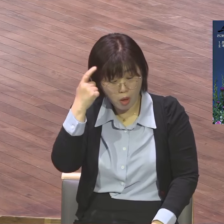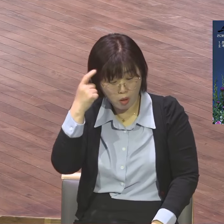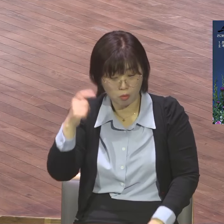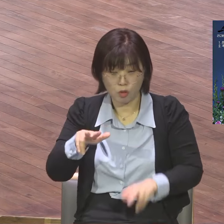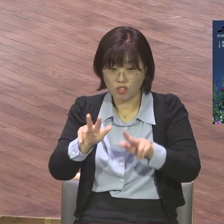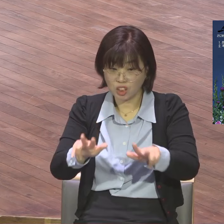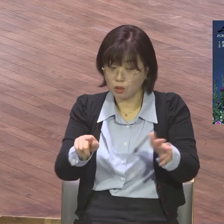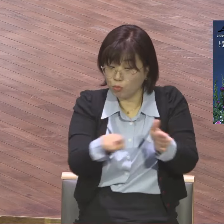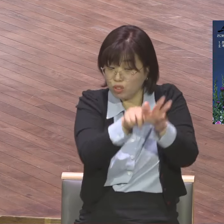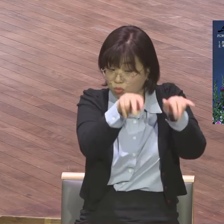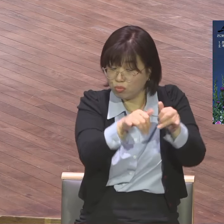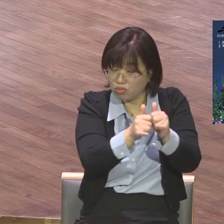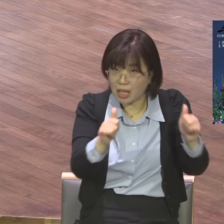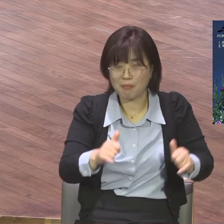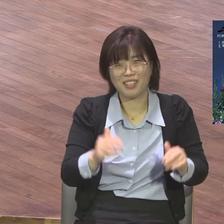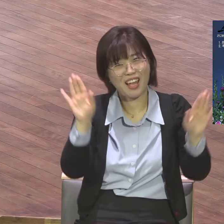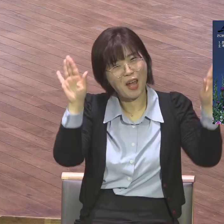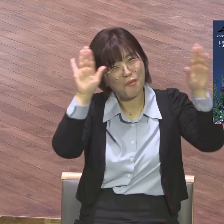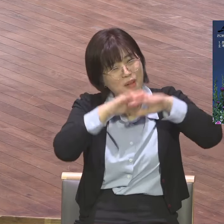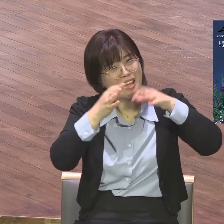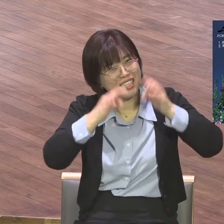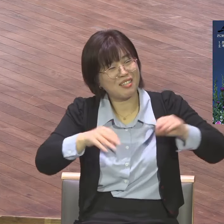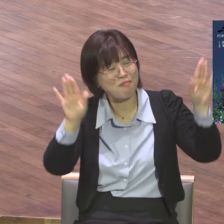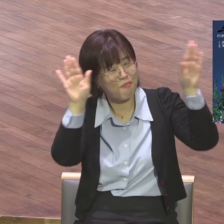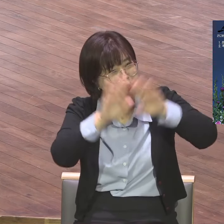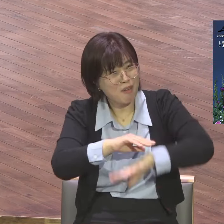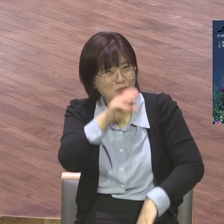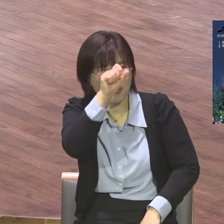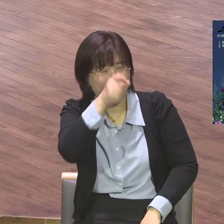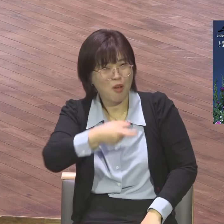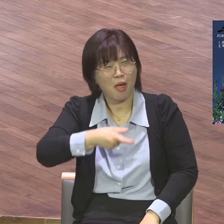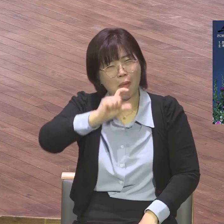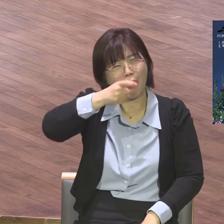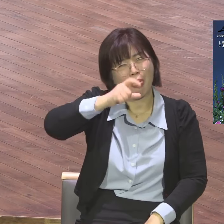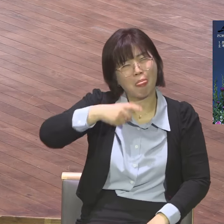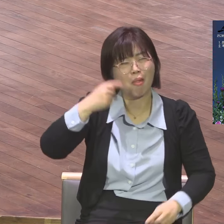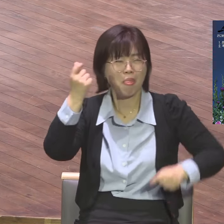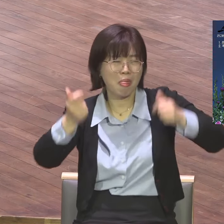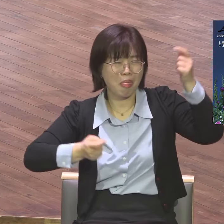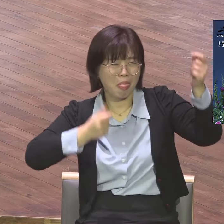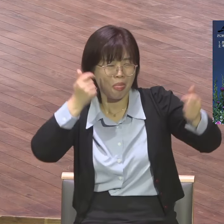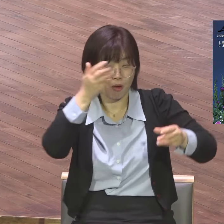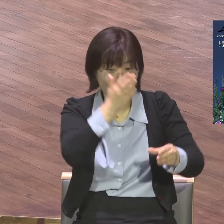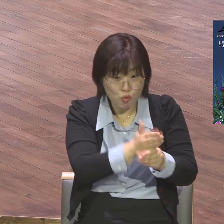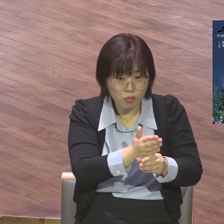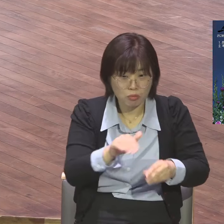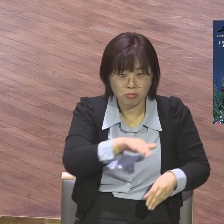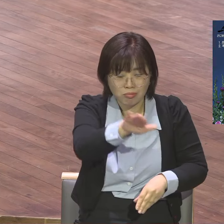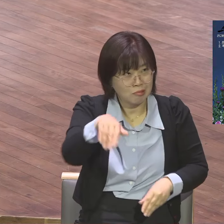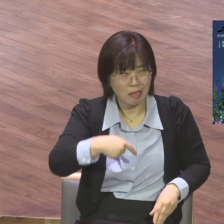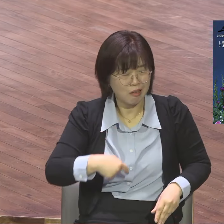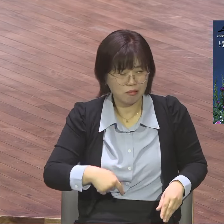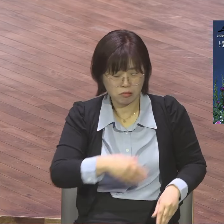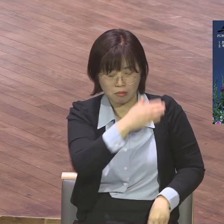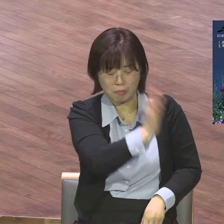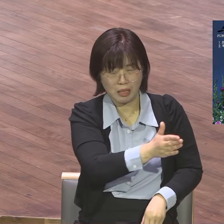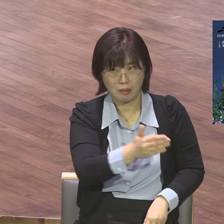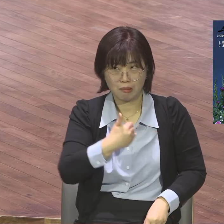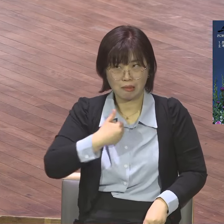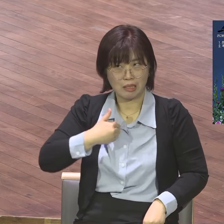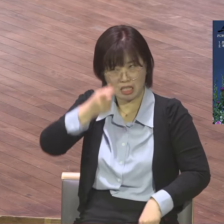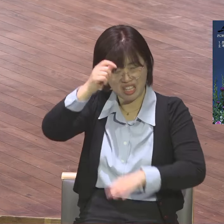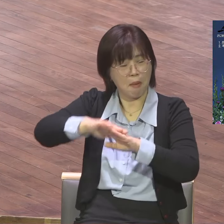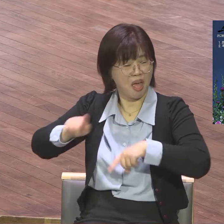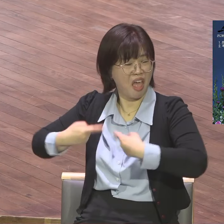우리 영계 모든 성도들 성삼위 하나님의 스케일, 아멘. 이 스케일을 좀 체험하는 위에 해위의